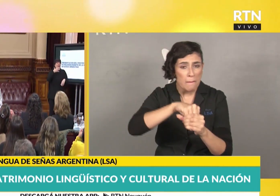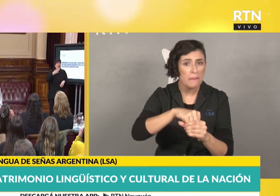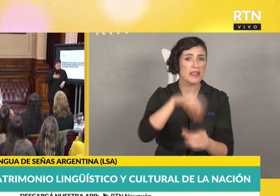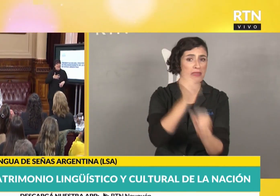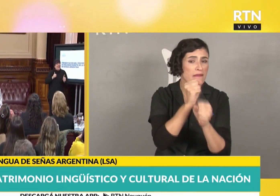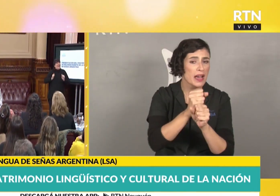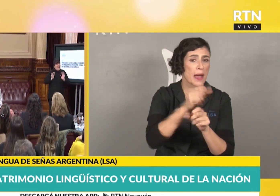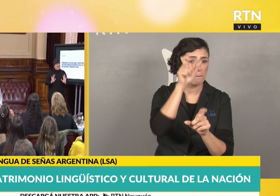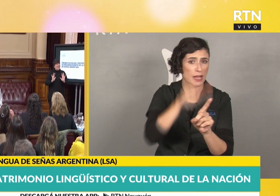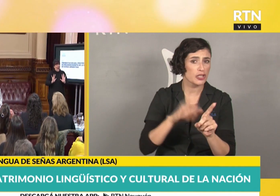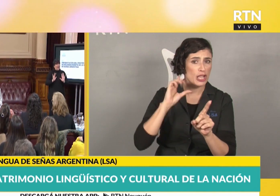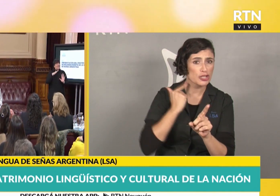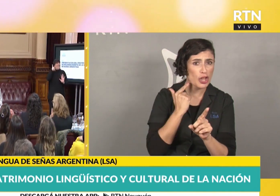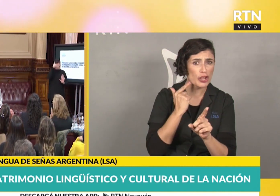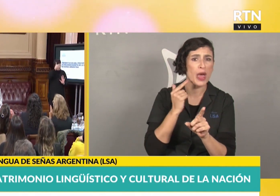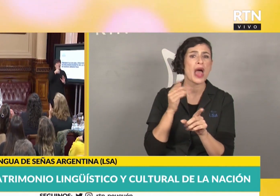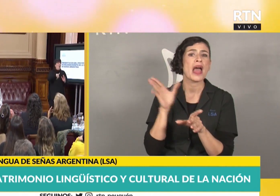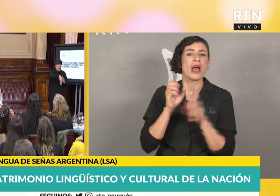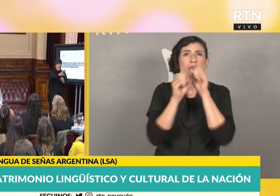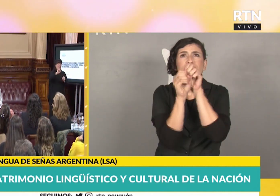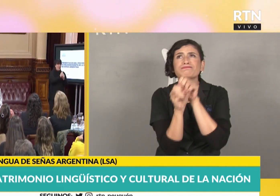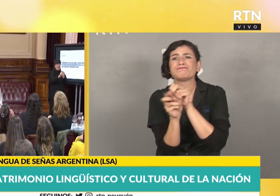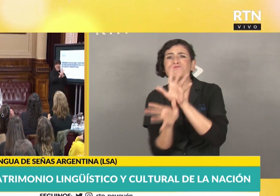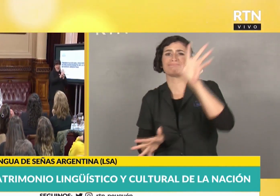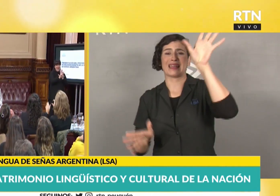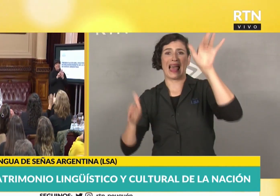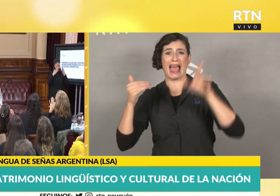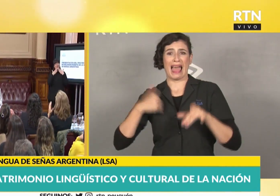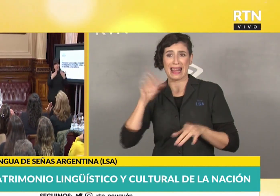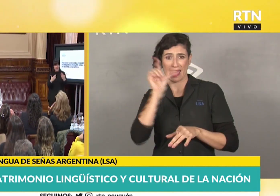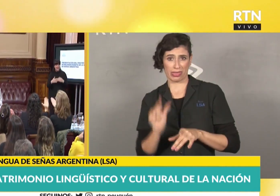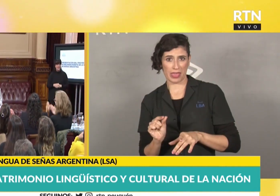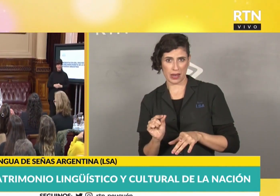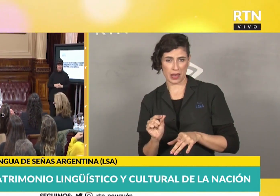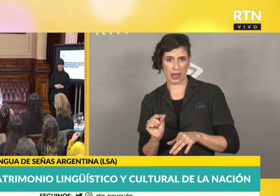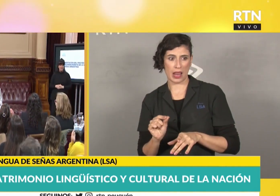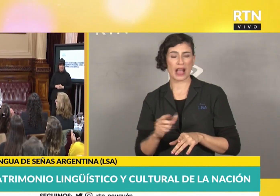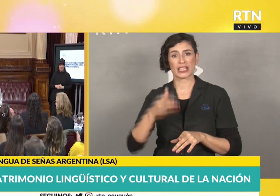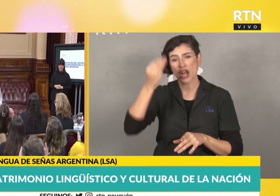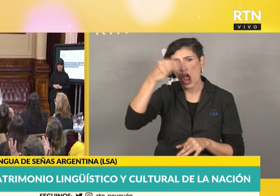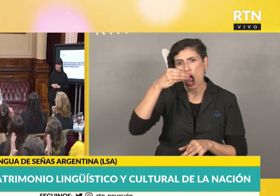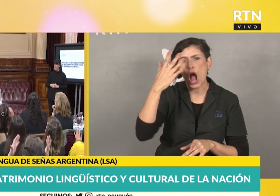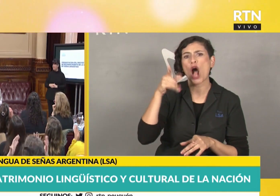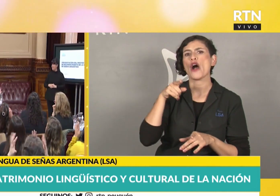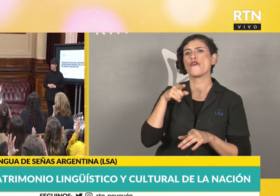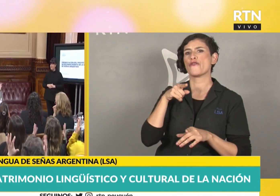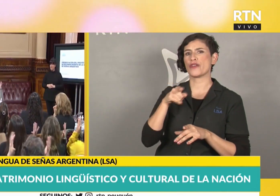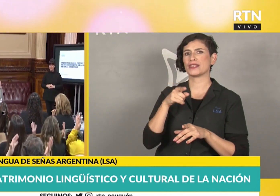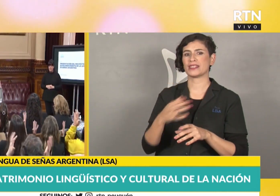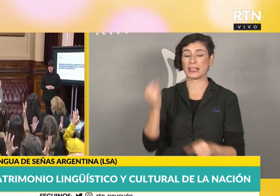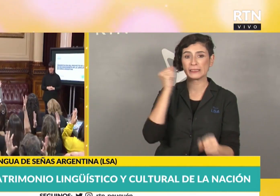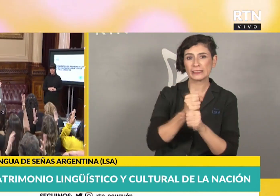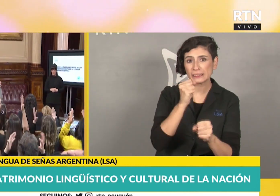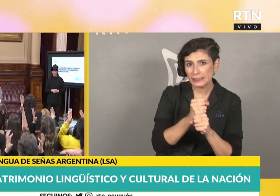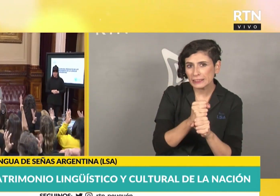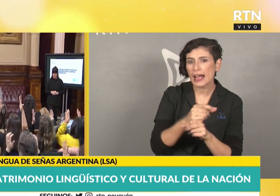las personas representen en todo el territorio de la República Argentina y que se encuentren oficialmente constituidas e